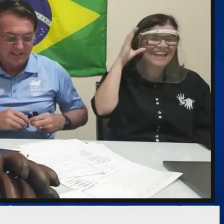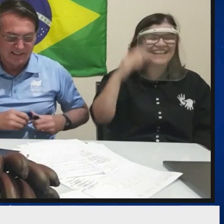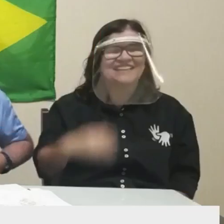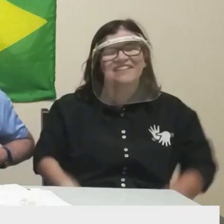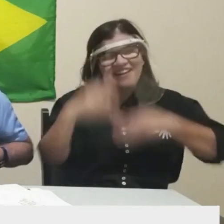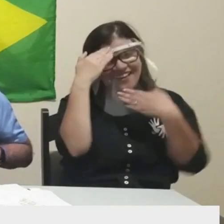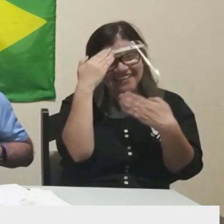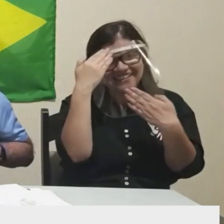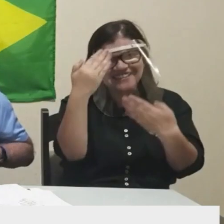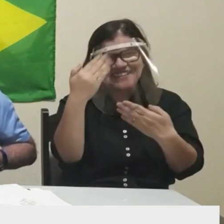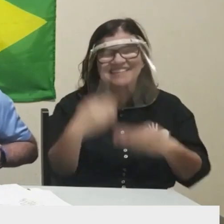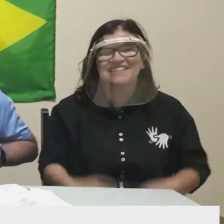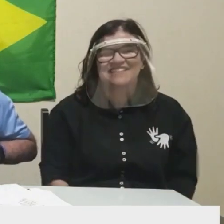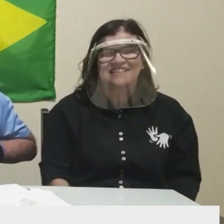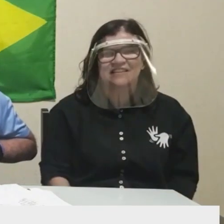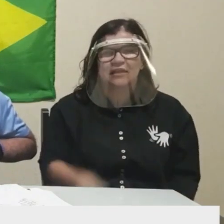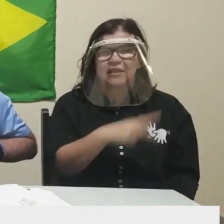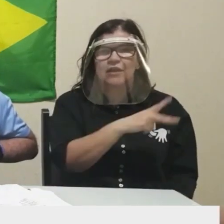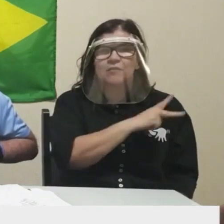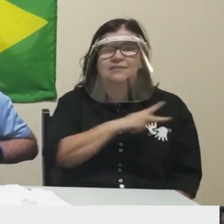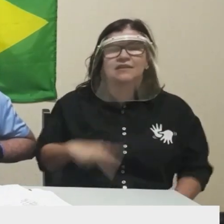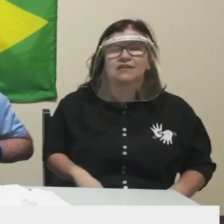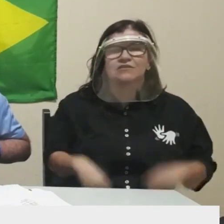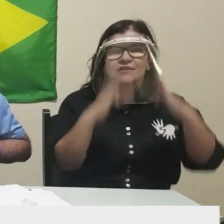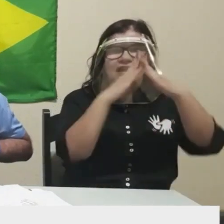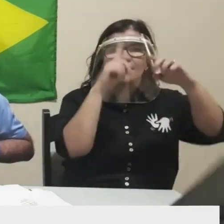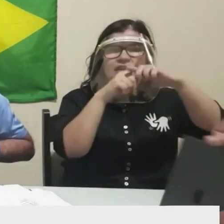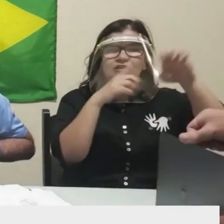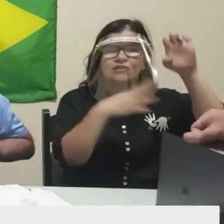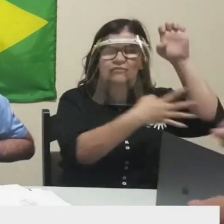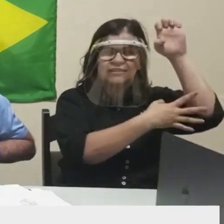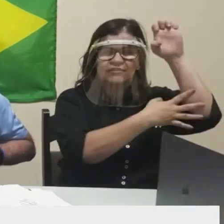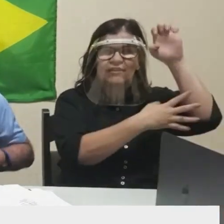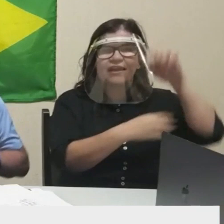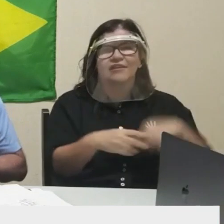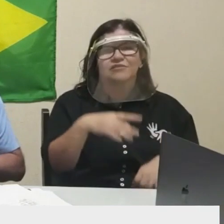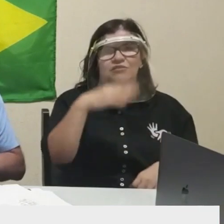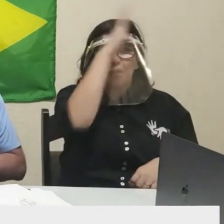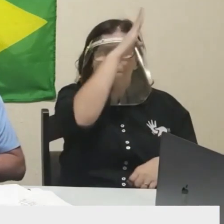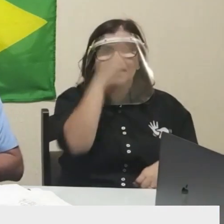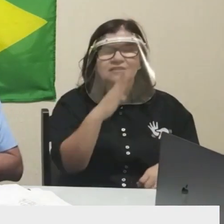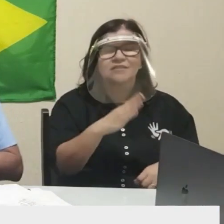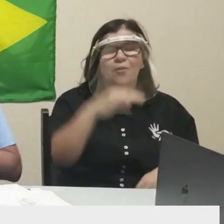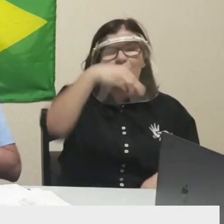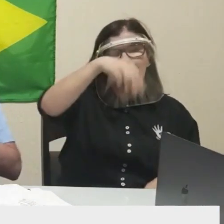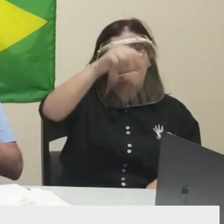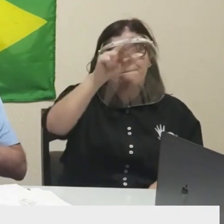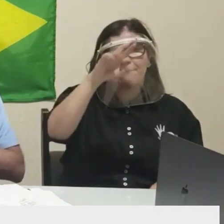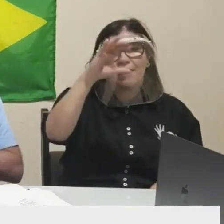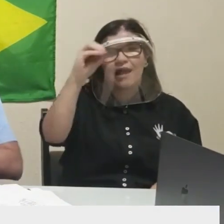Eu quero agradecer aqui o presidente da quadrangular no Brasil, igreja, né? É o Mário de